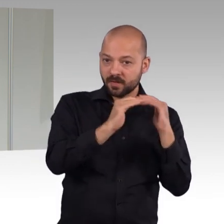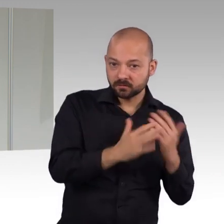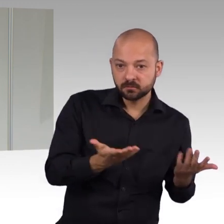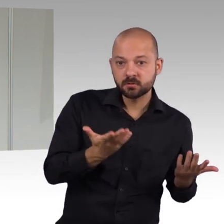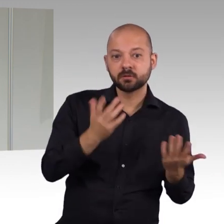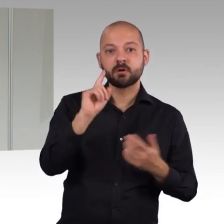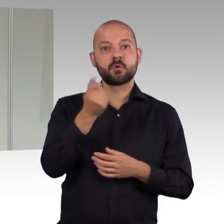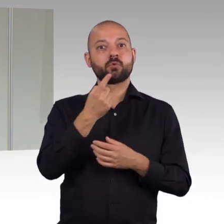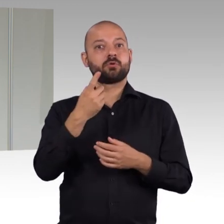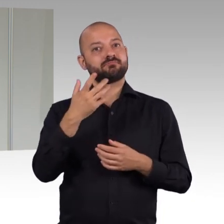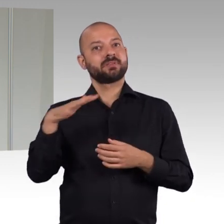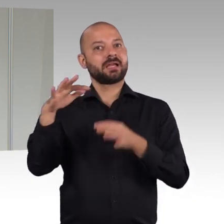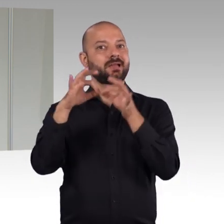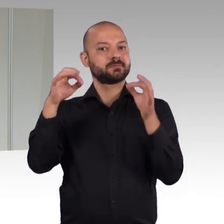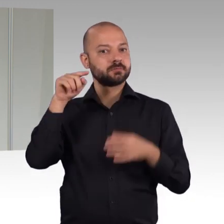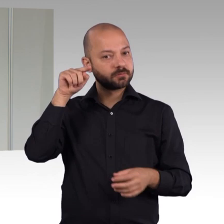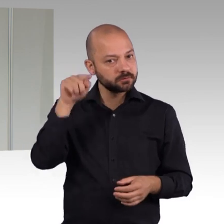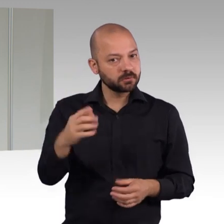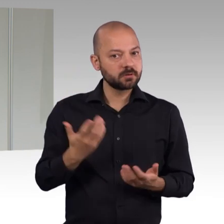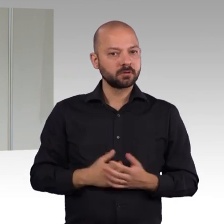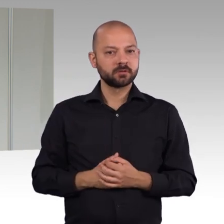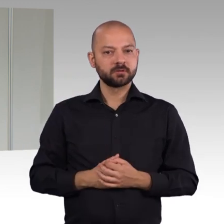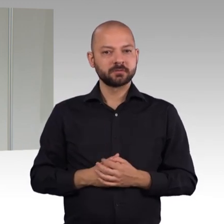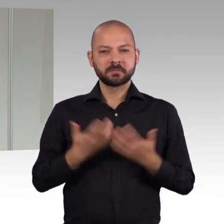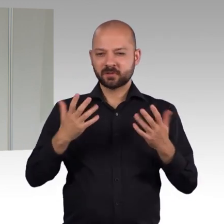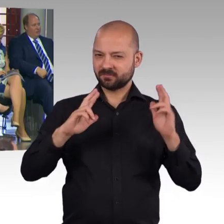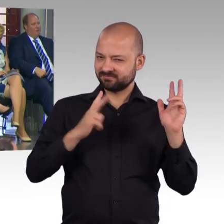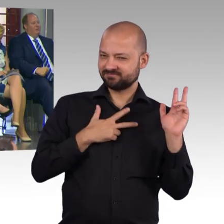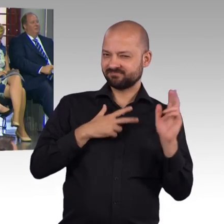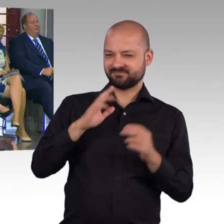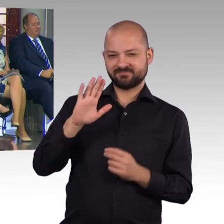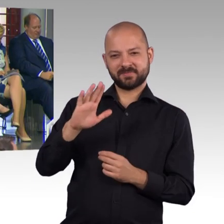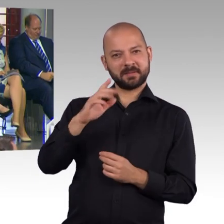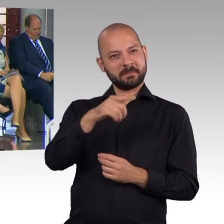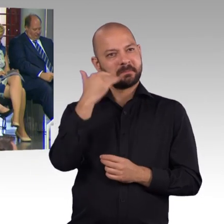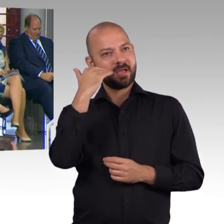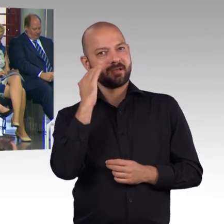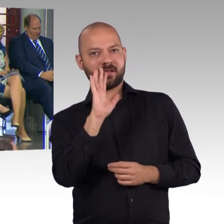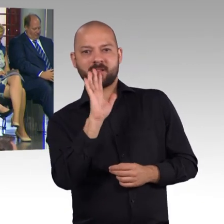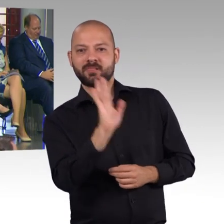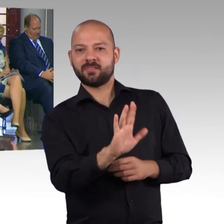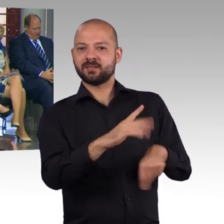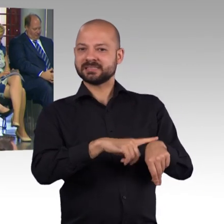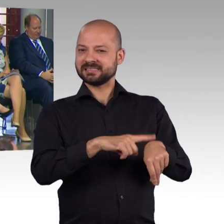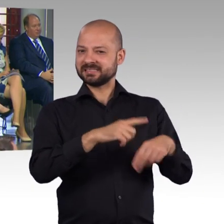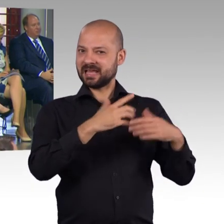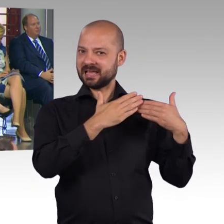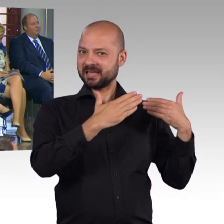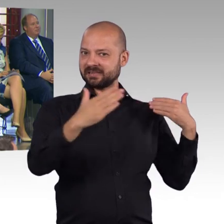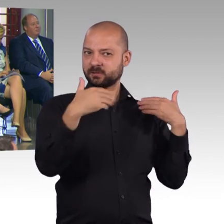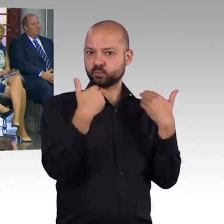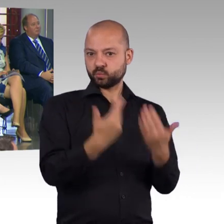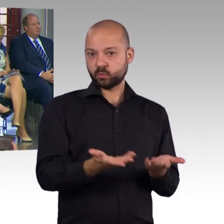Woche sagte die Bundeskanzlerin über die neue Ministerin: Ich freue mich, dass